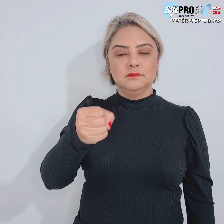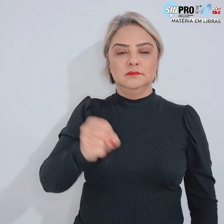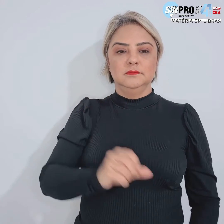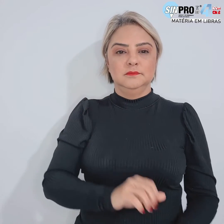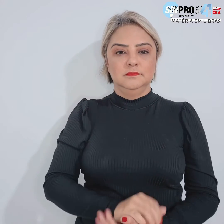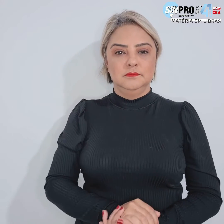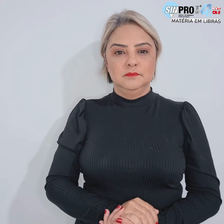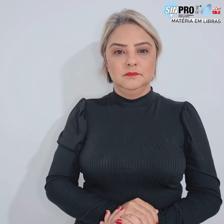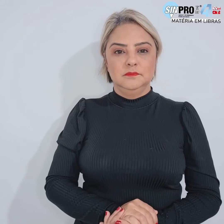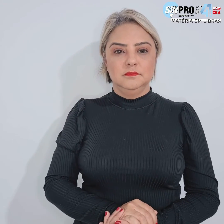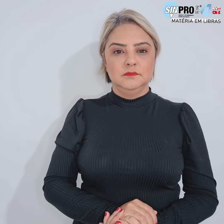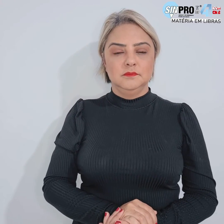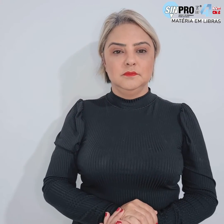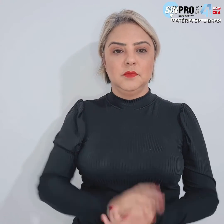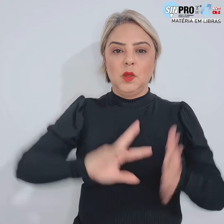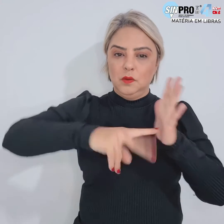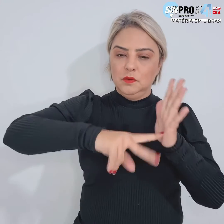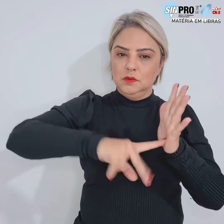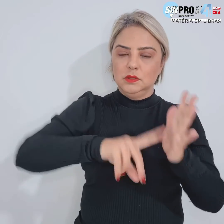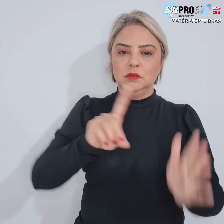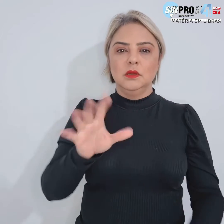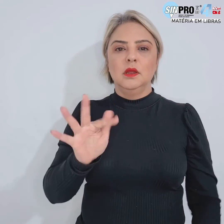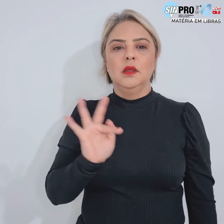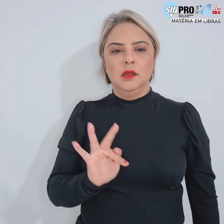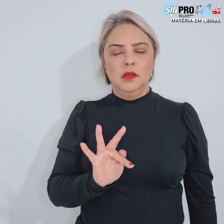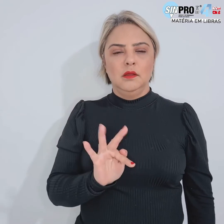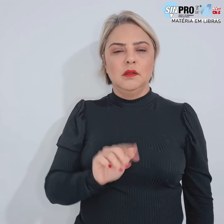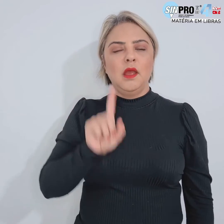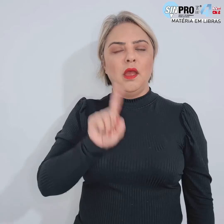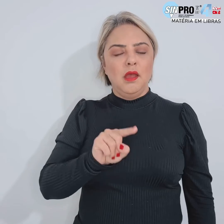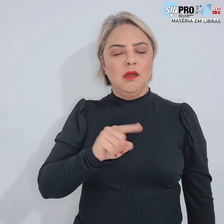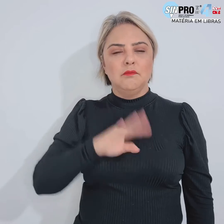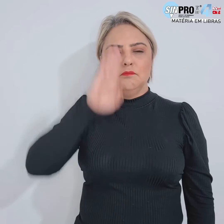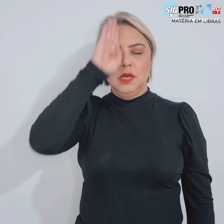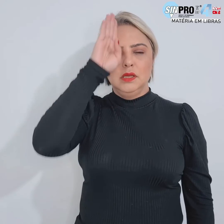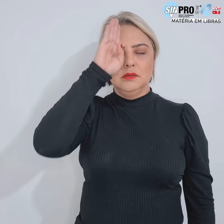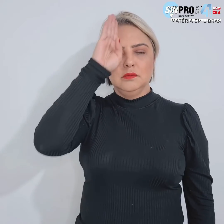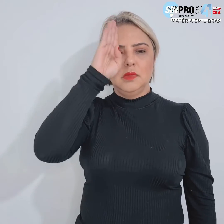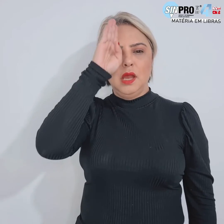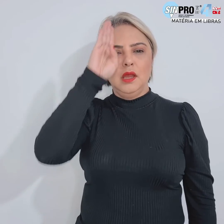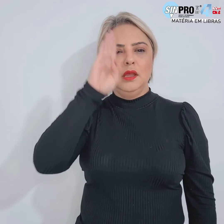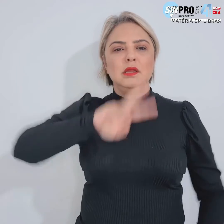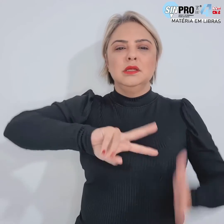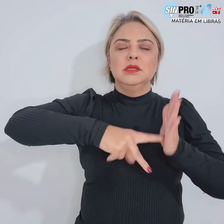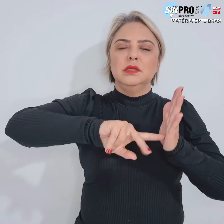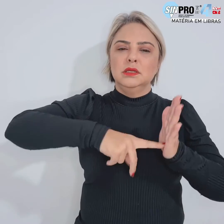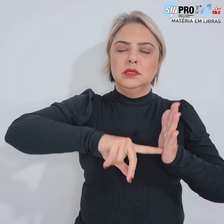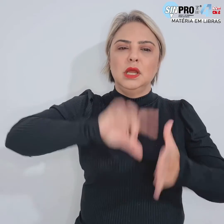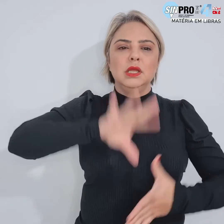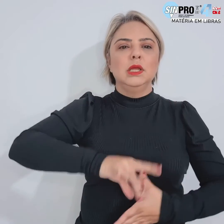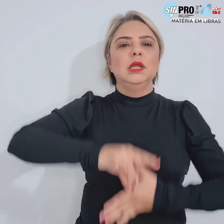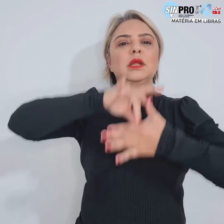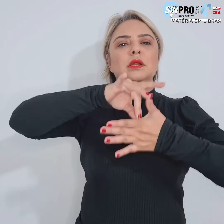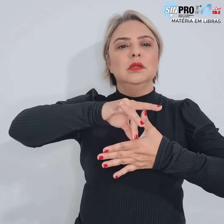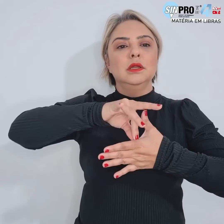1988. O Simpro-DF é uma das principais entidades que lideram,